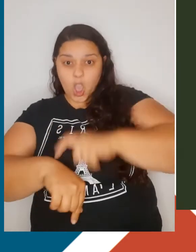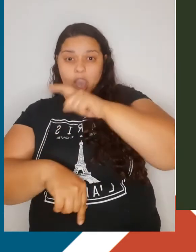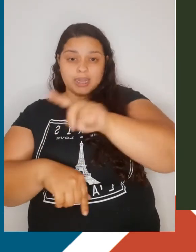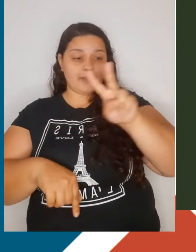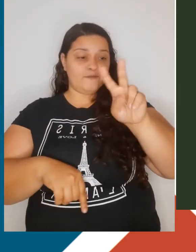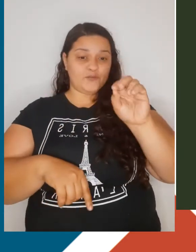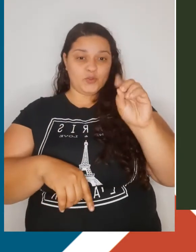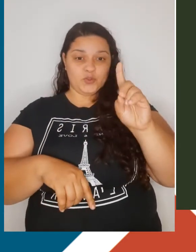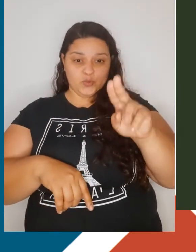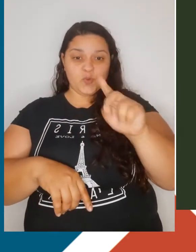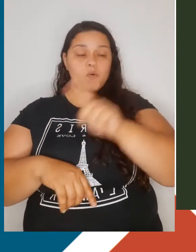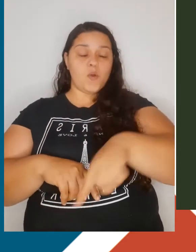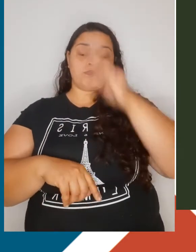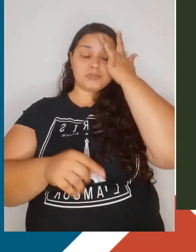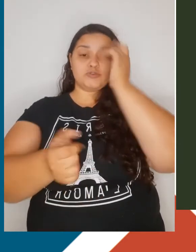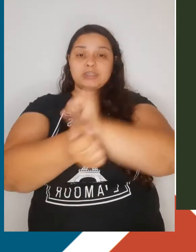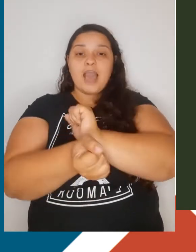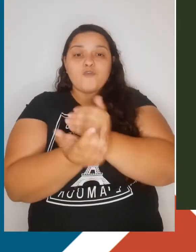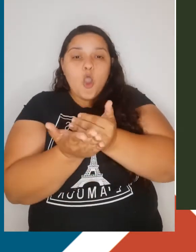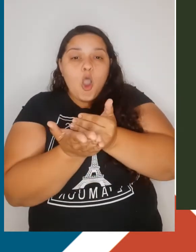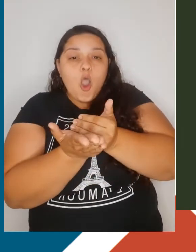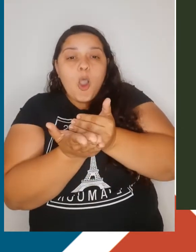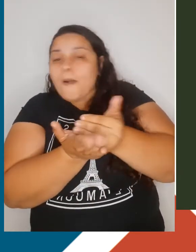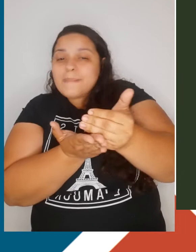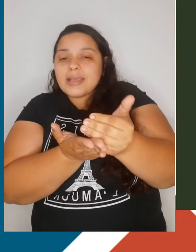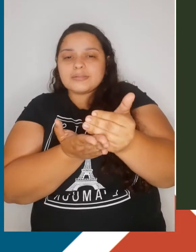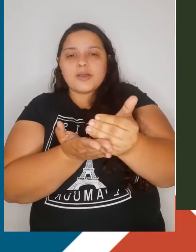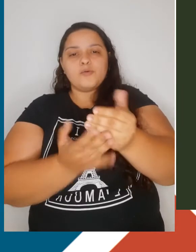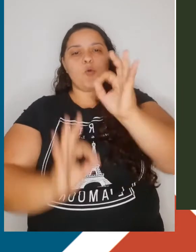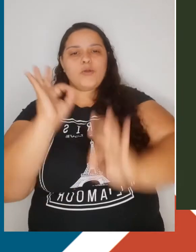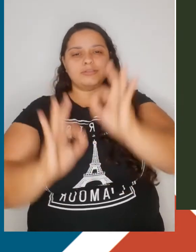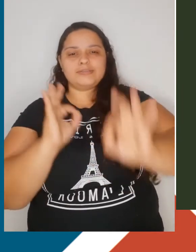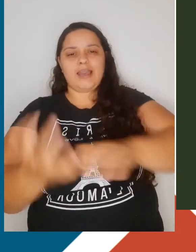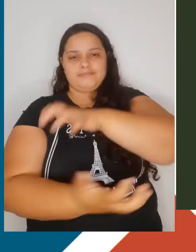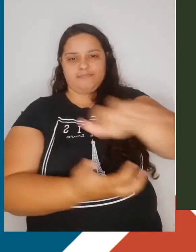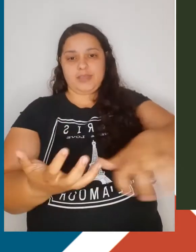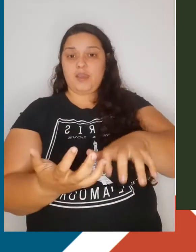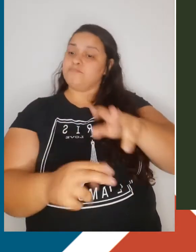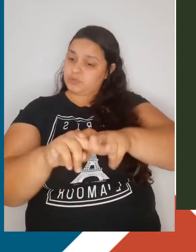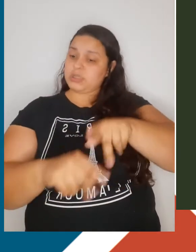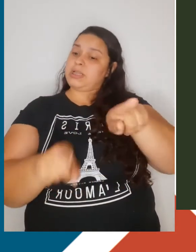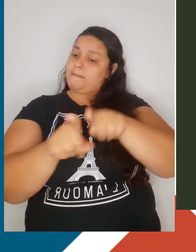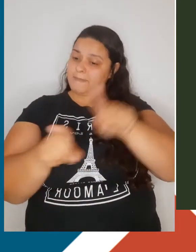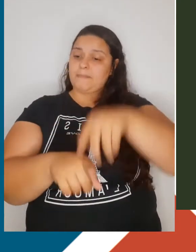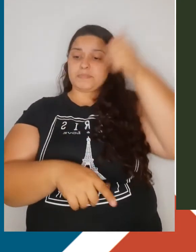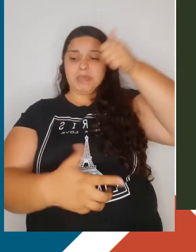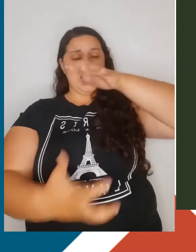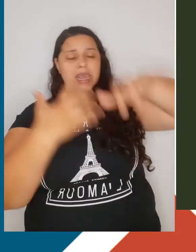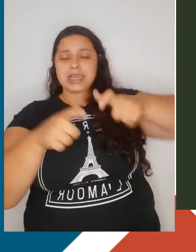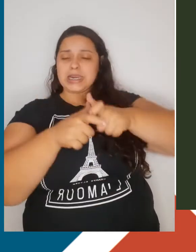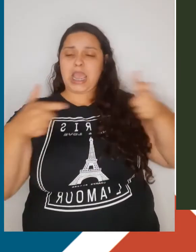era durante essas práticas que os escravizados passaram a organizar suas rebeliões, inclusive essa primeira grande revolta